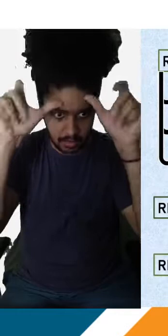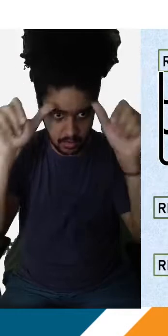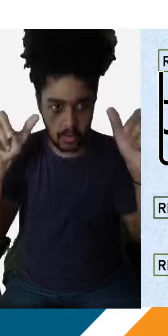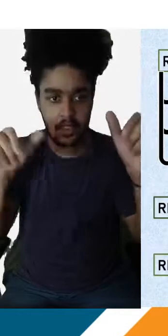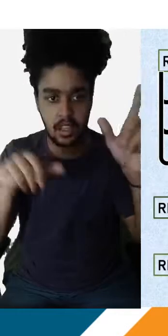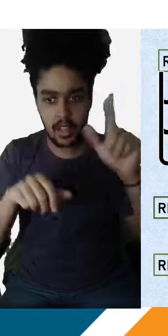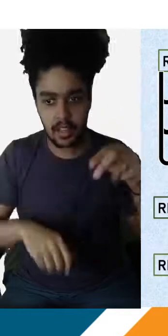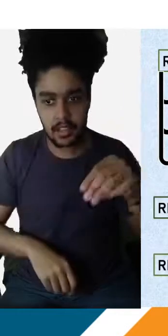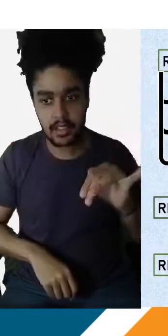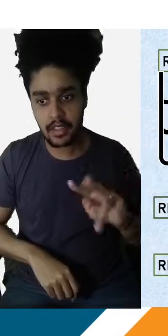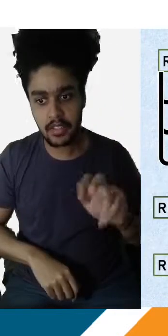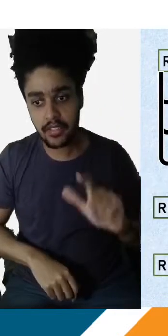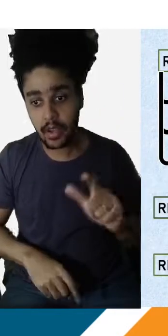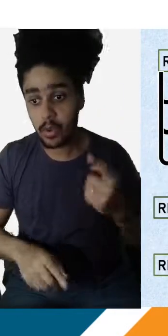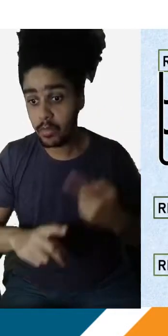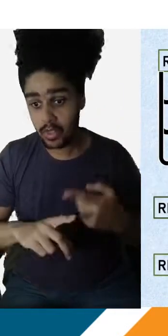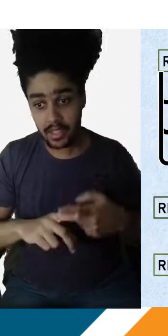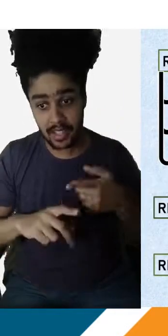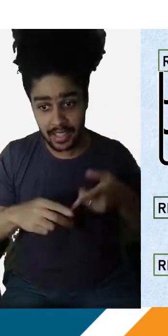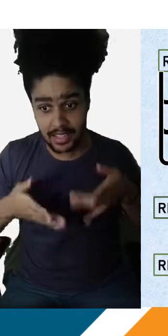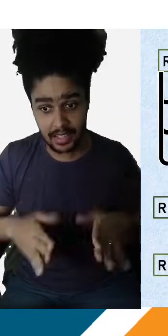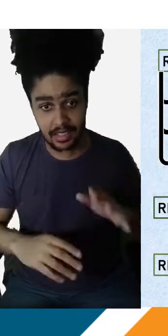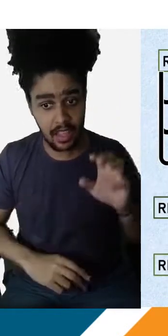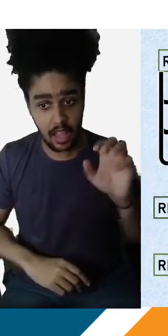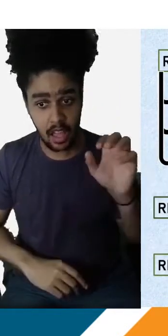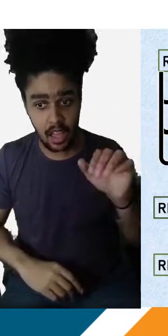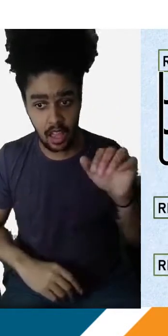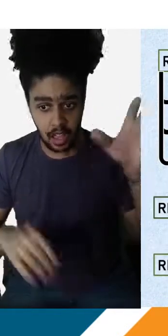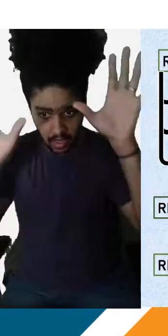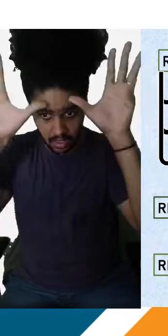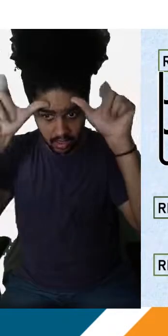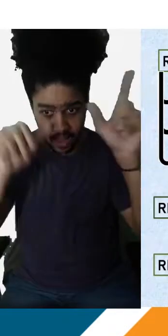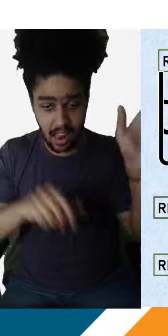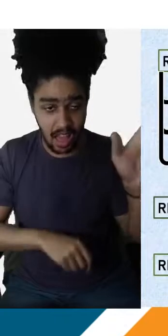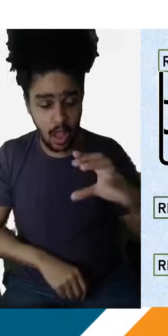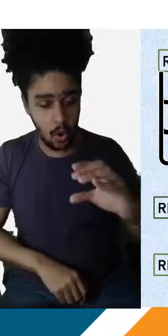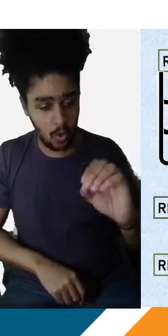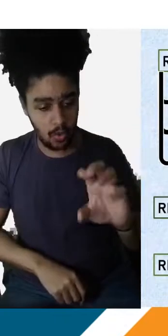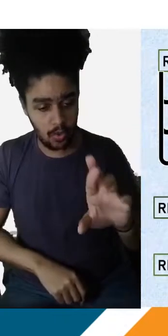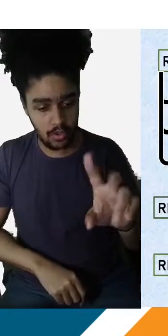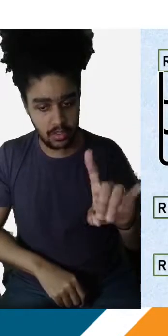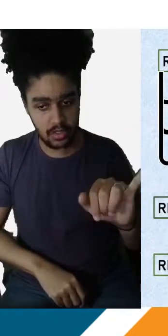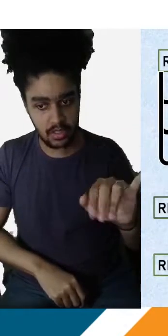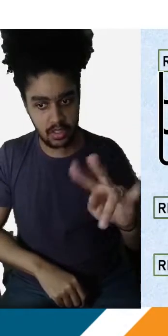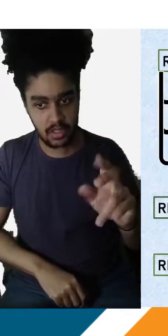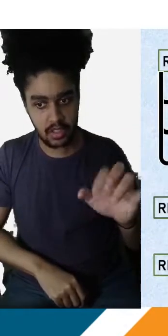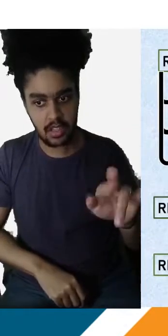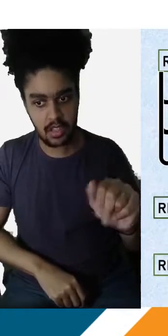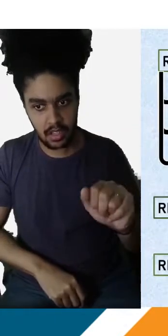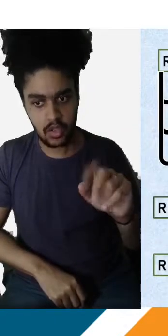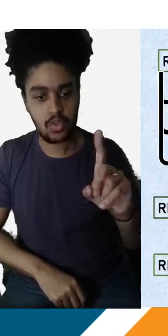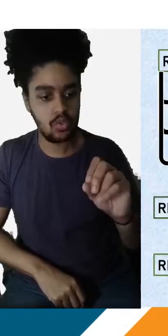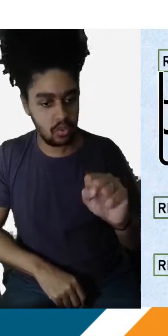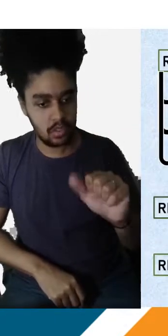porque a nascente do Rio Amazonas se dá na Cordilheira dos Andes. Então, lá tem a